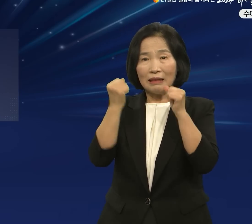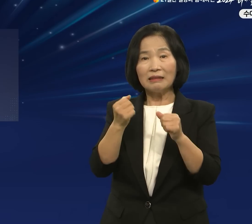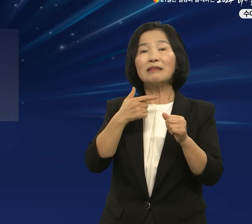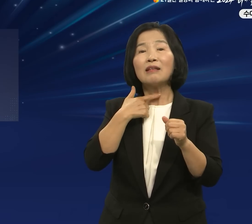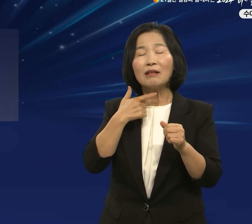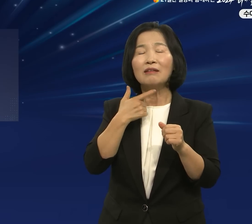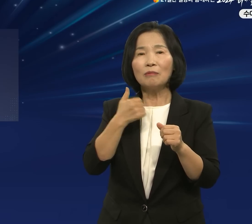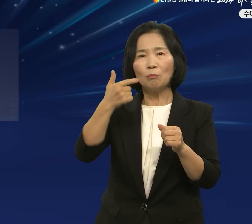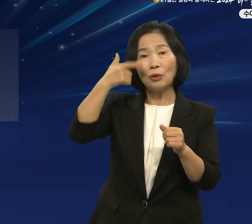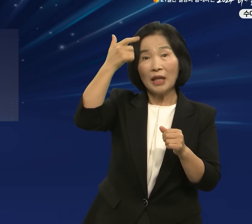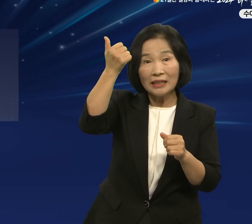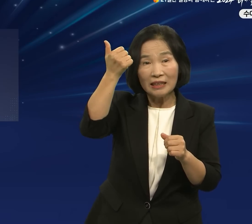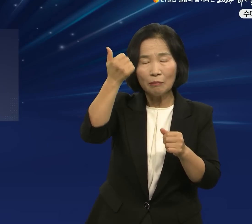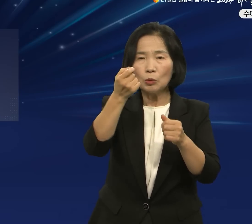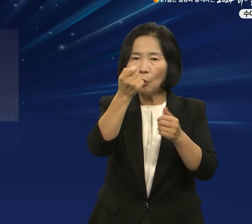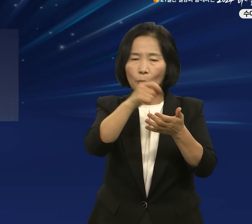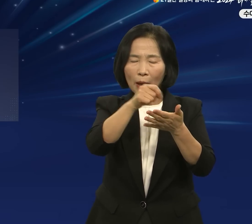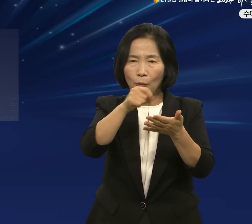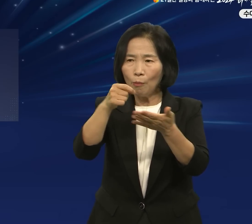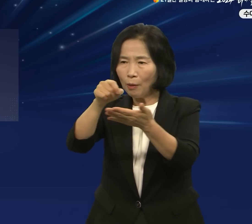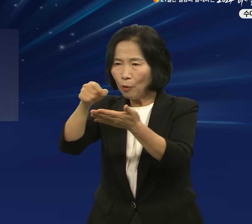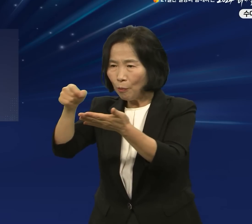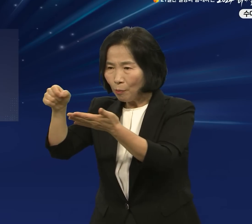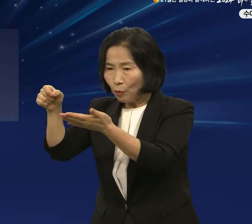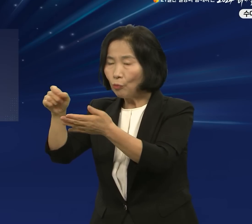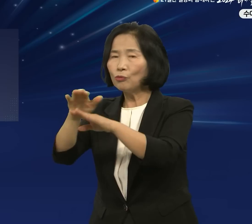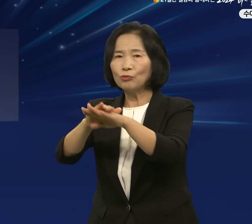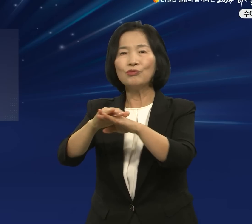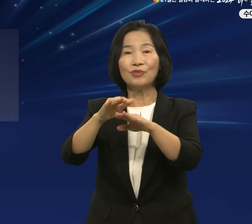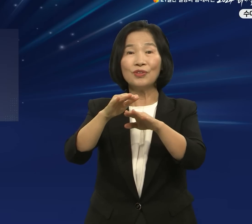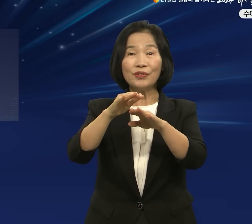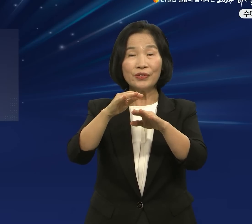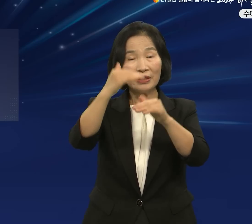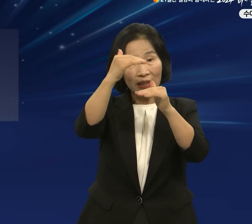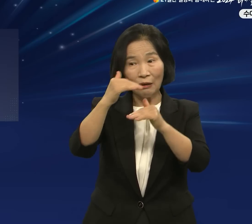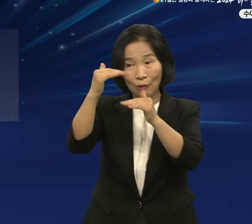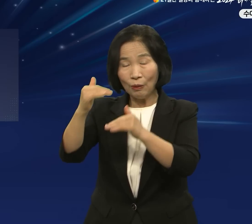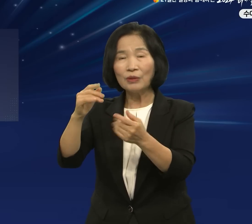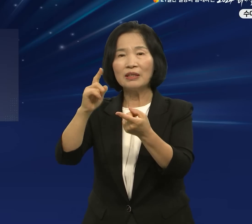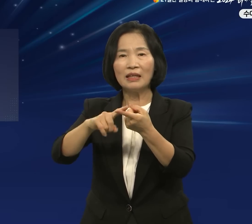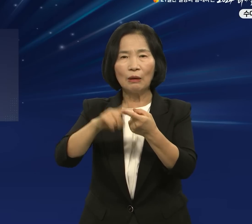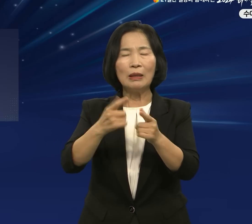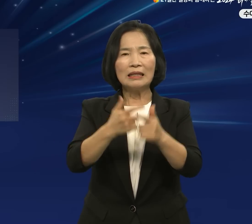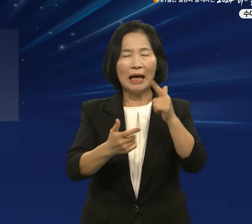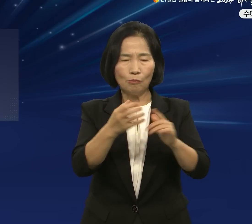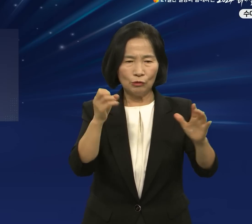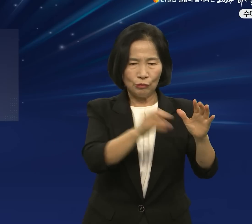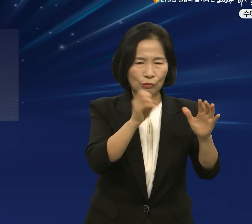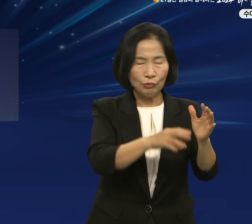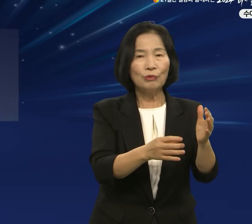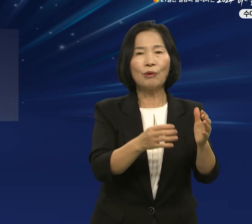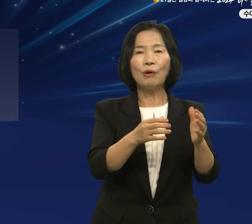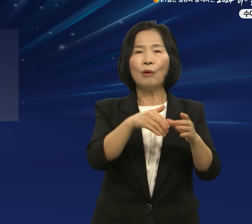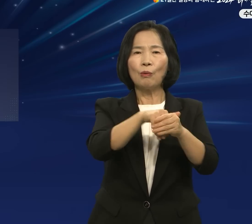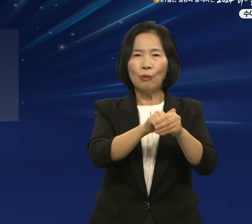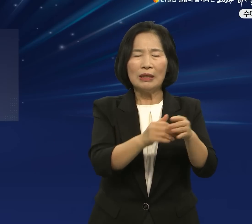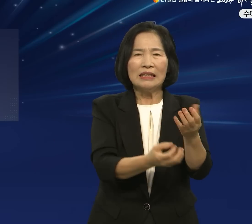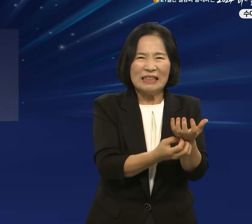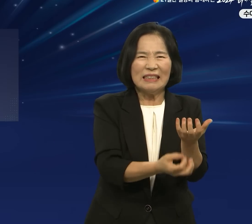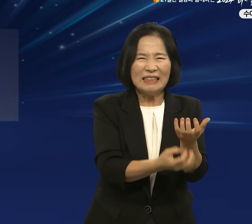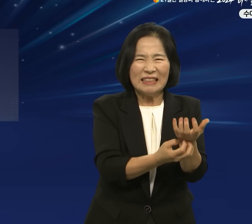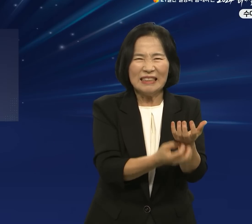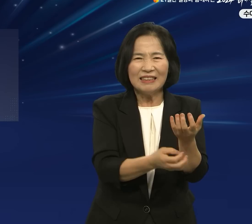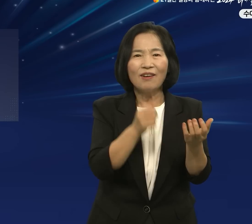공정에 관련된 레시피를 보고 3년 동안은 보신 대로 나무 장작으로 메주를 삶았습니다. 12월